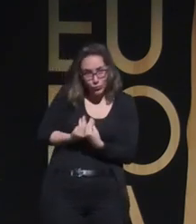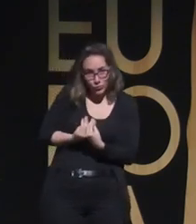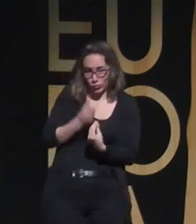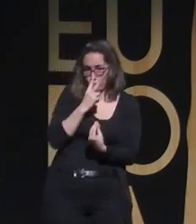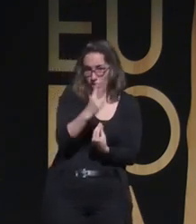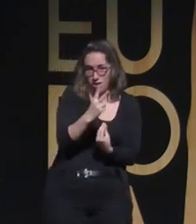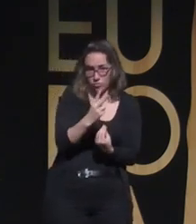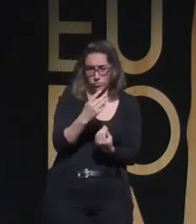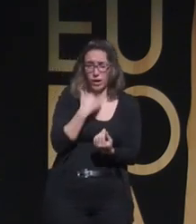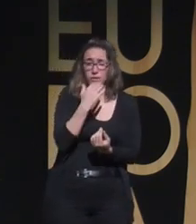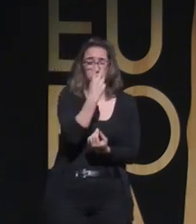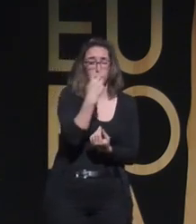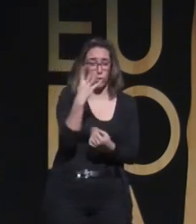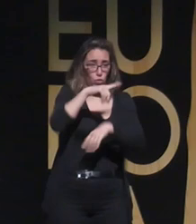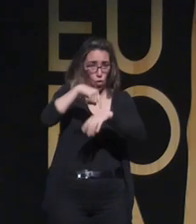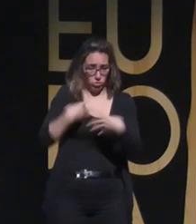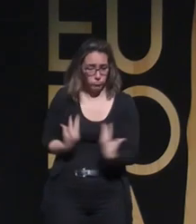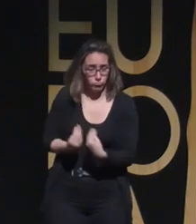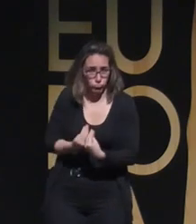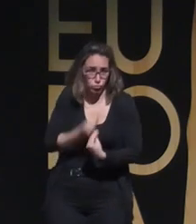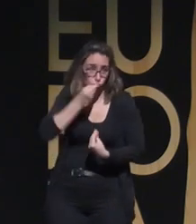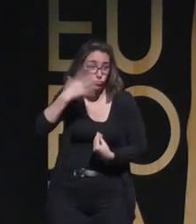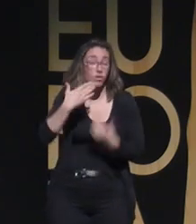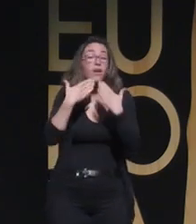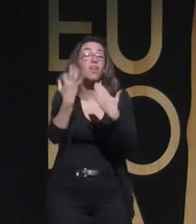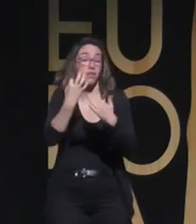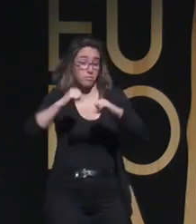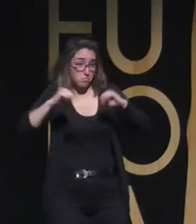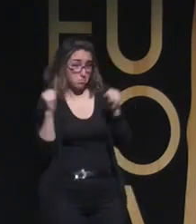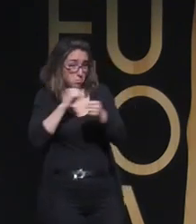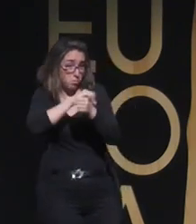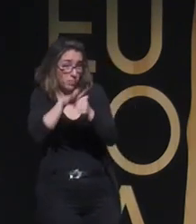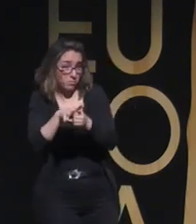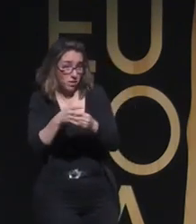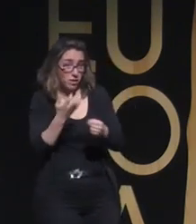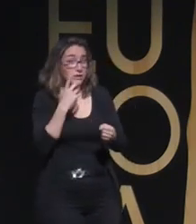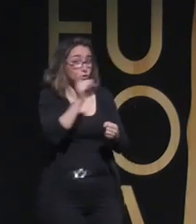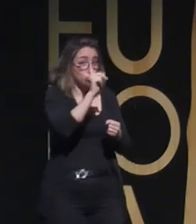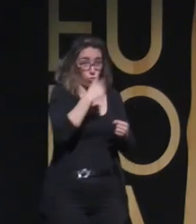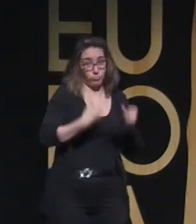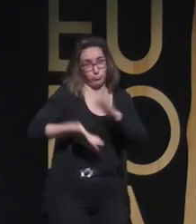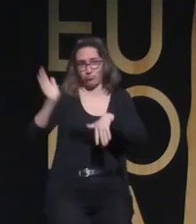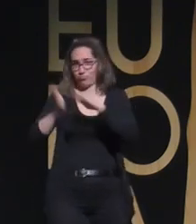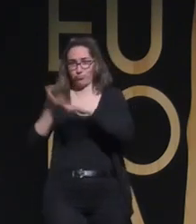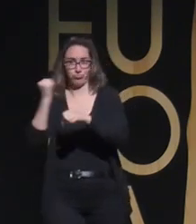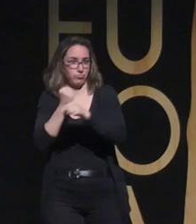horas. Primeros años de vida. Si no llegase por la pandemia, yo les estoy muy agradecido, por ejemplo, en mi caso, a la pandemia en ese sentido, ¿no?